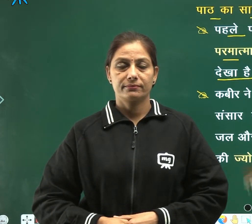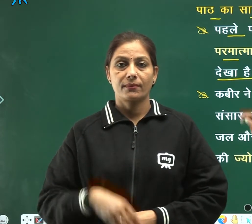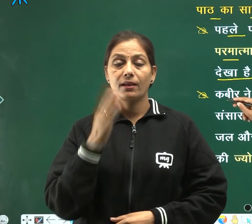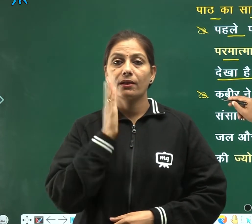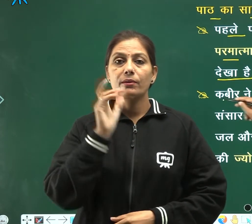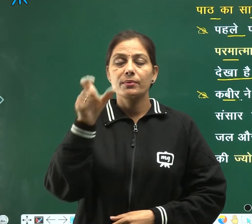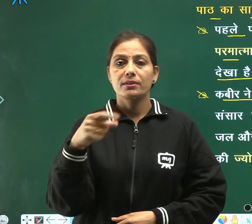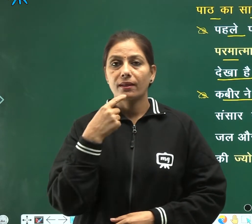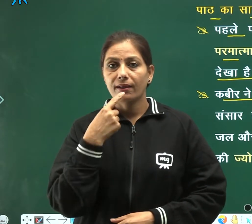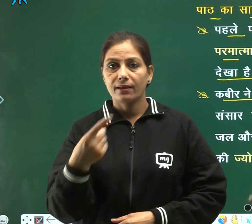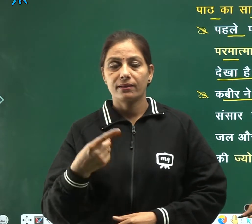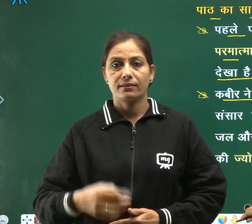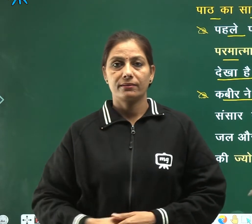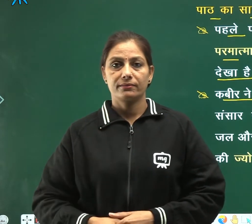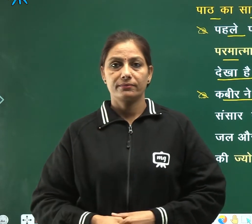कबीर जी ने कहा है कि